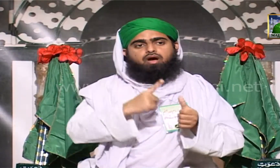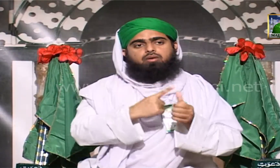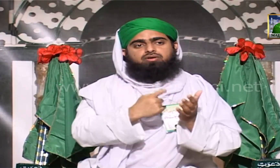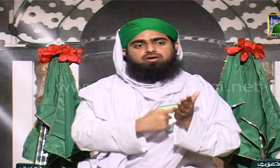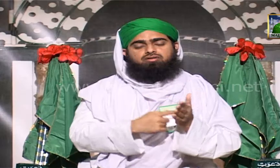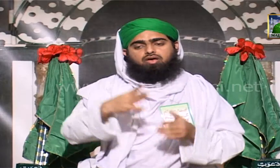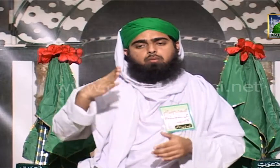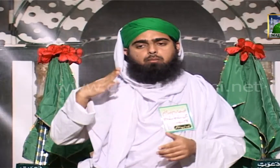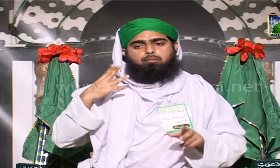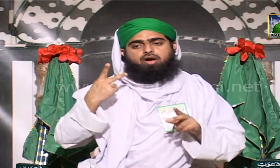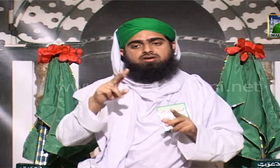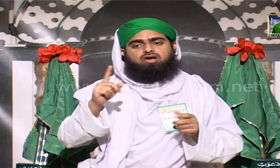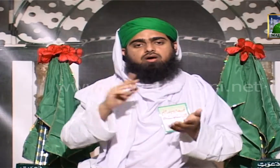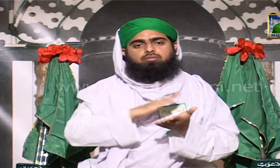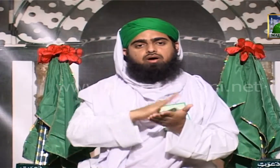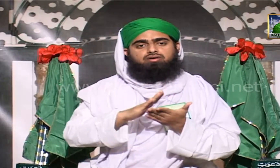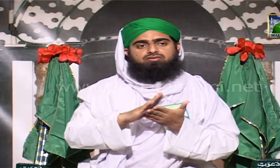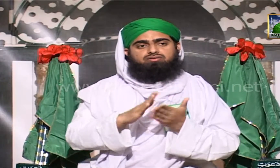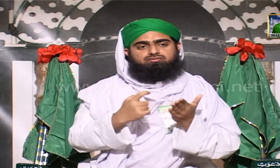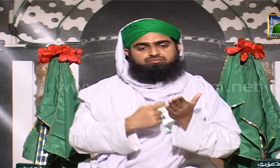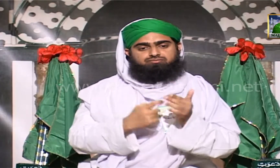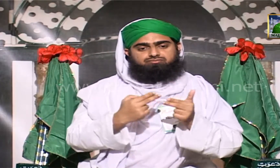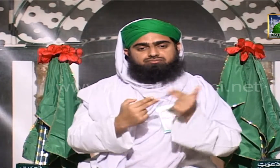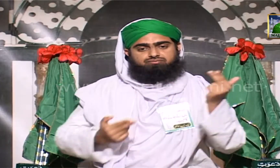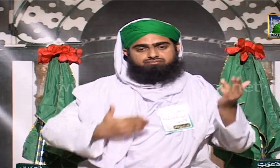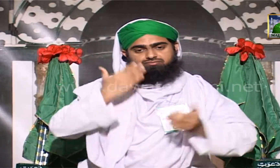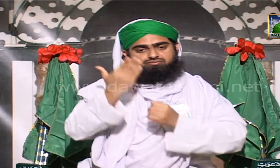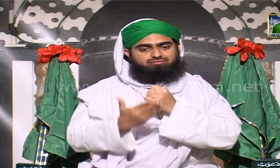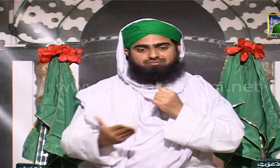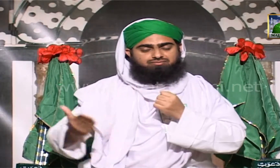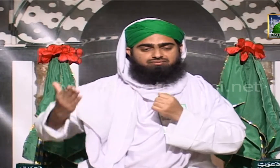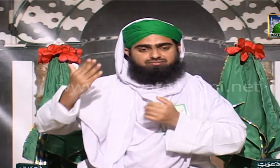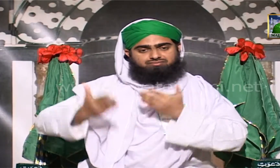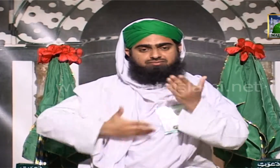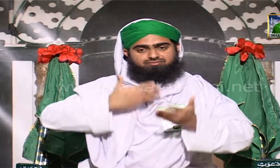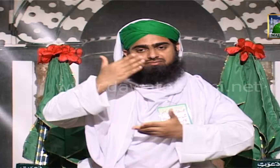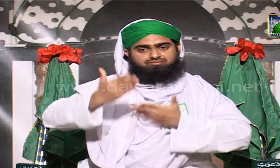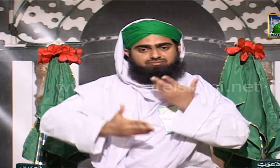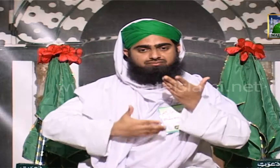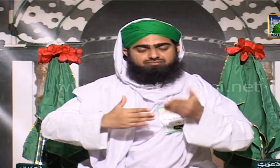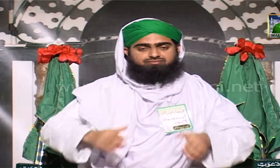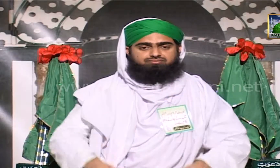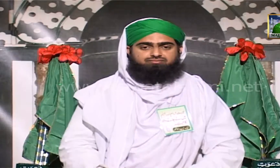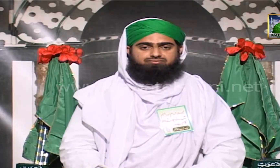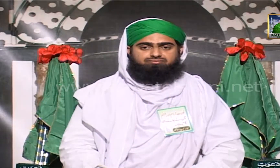حضرت رضی اللہ عنہ ذوق نعت میں اپنے ذوق کا کچھ اس طرح اظہار کرتے